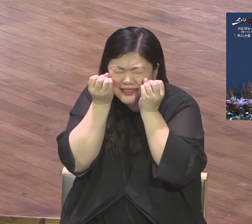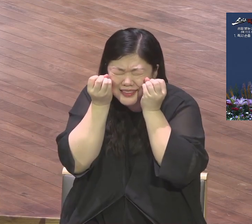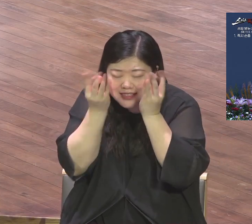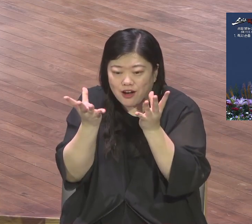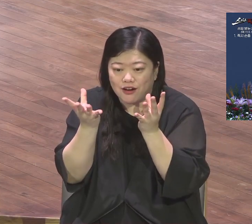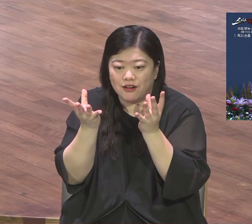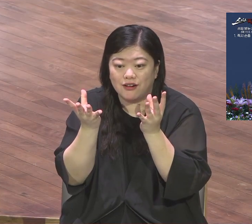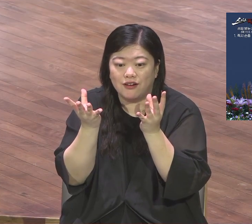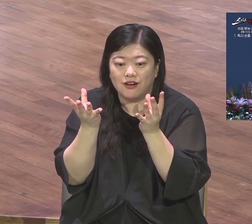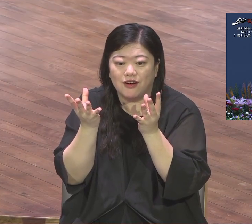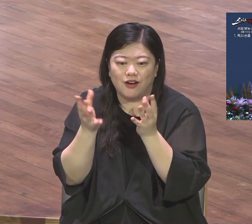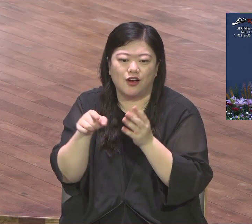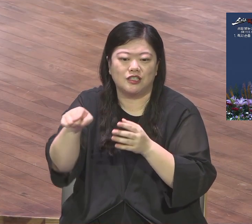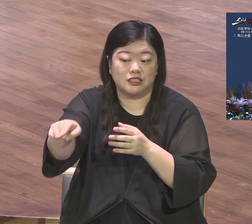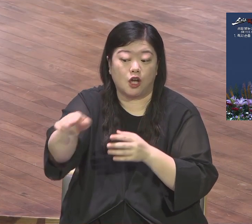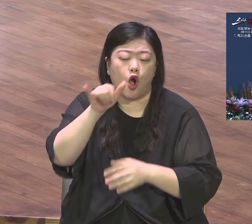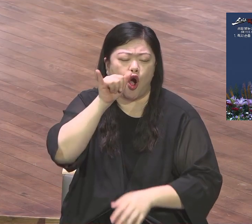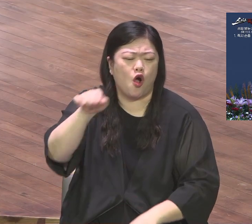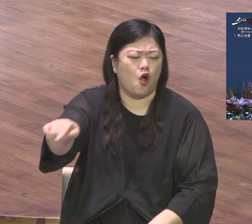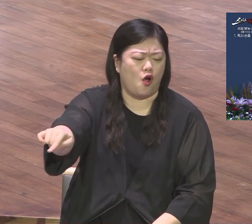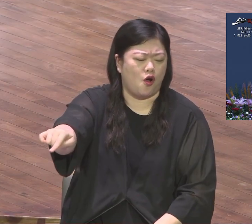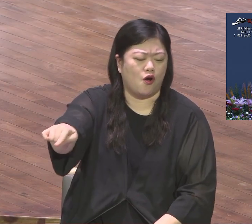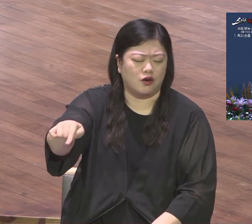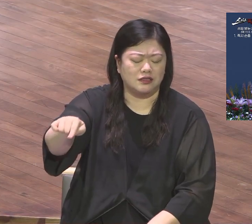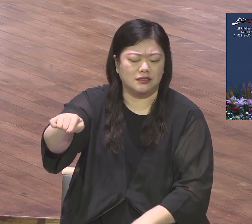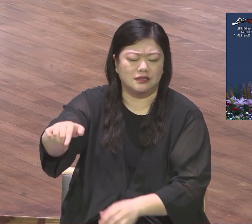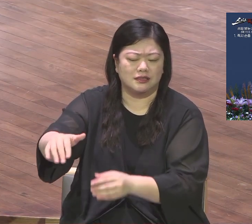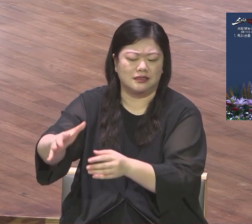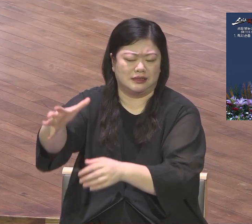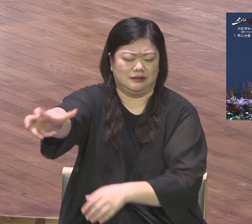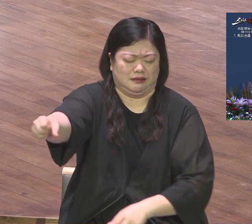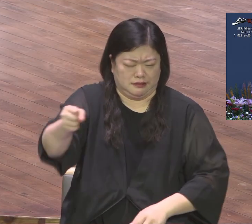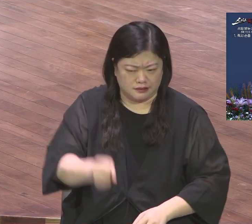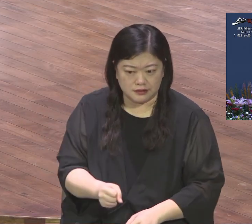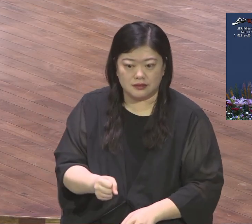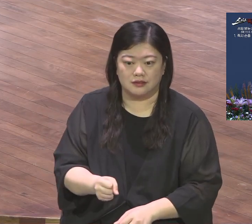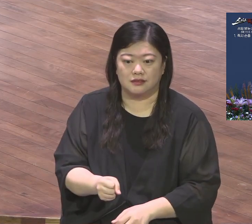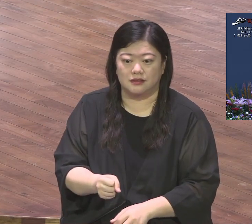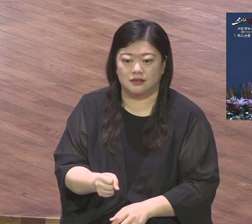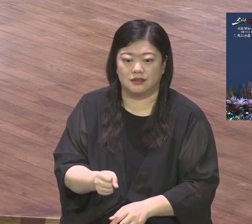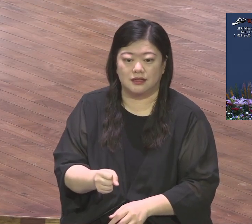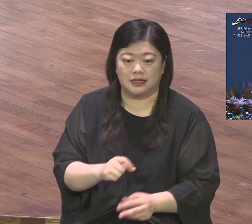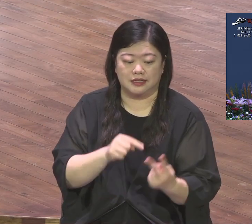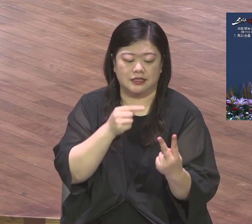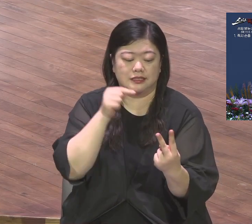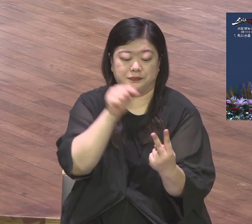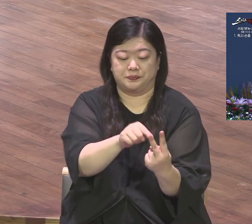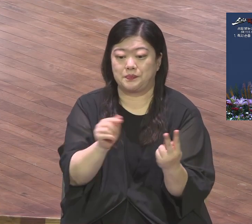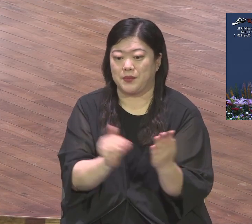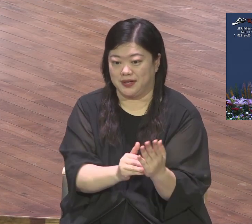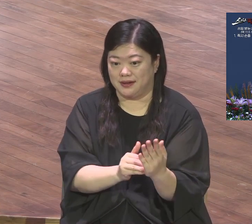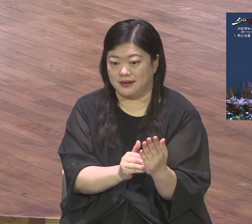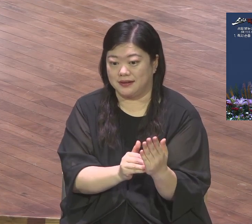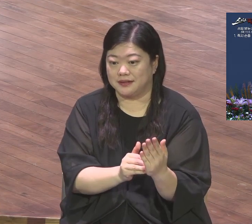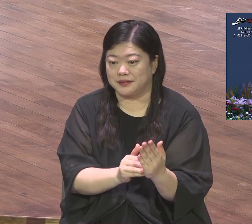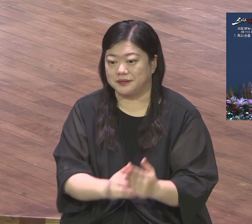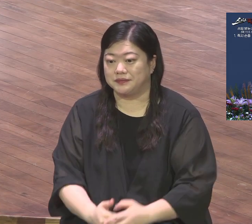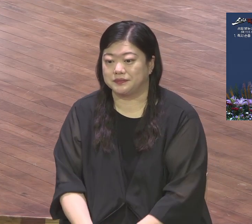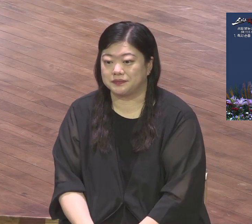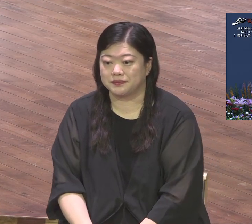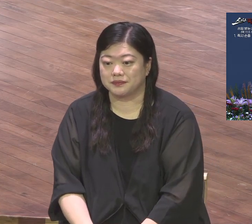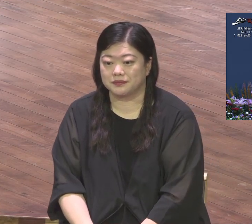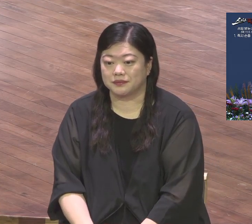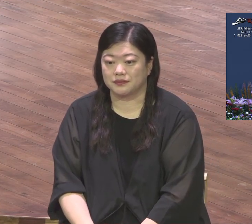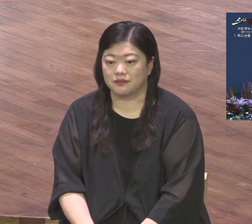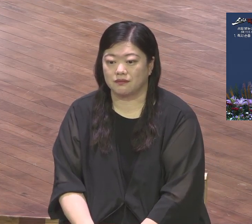이 매어 있을 것이다. 그 새끼를 풀고 풀어 가지고 오라. 자, 그리고 그